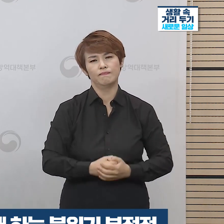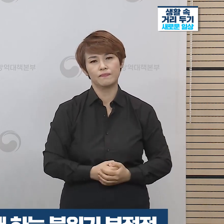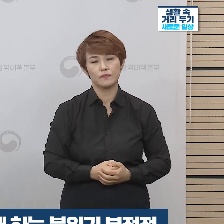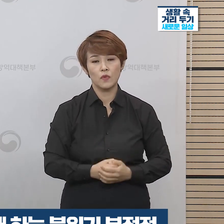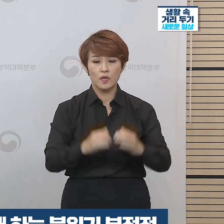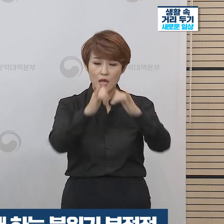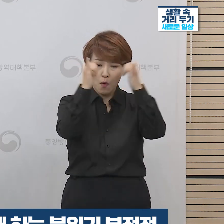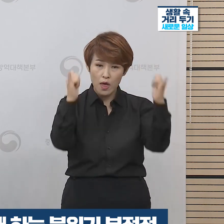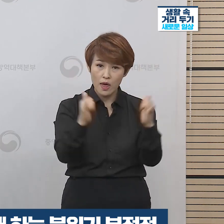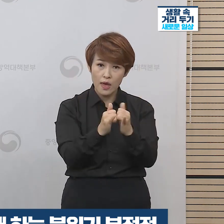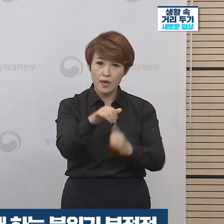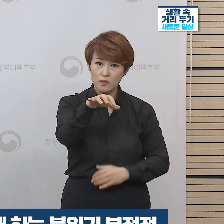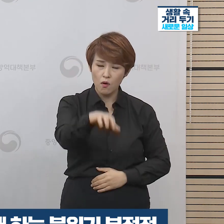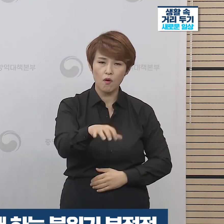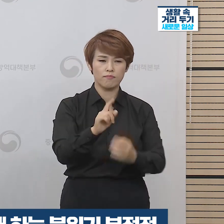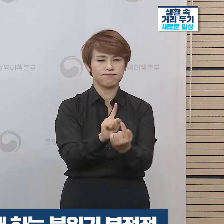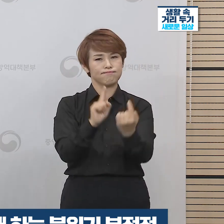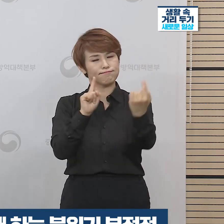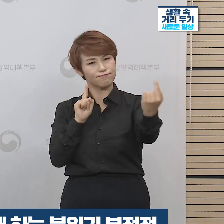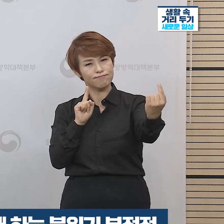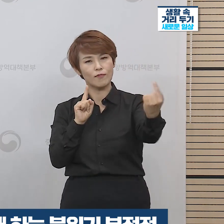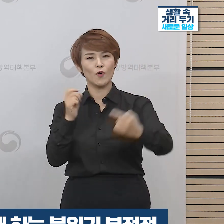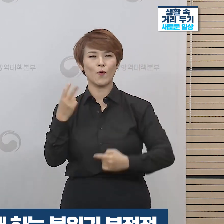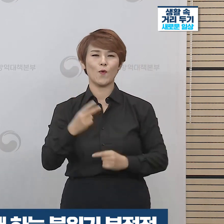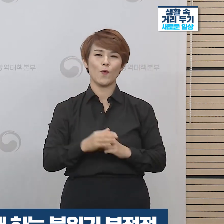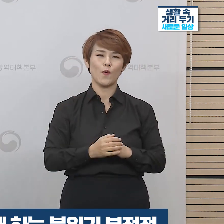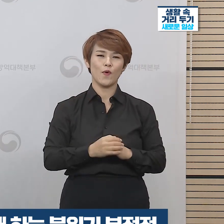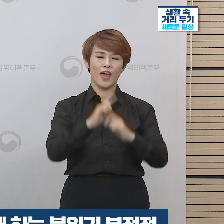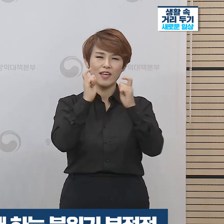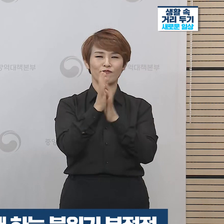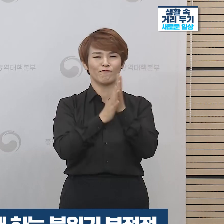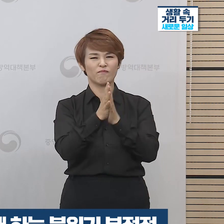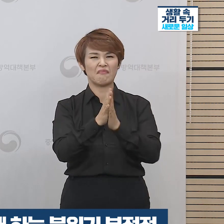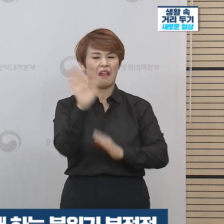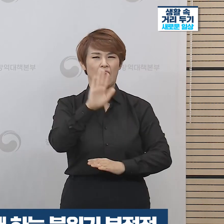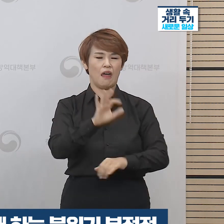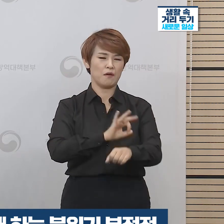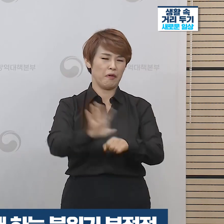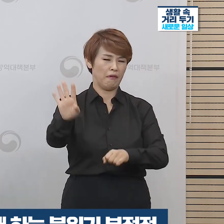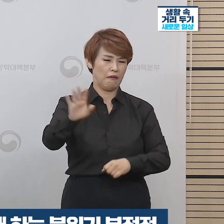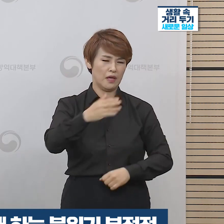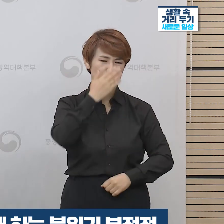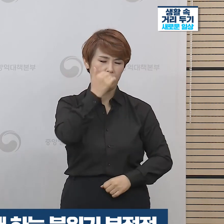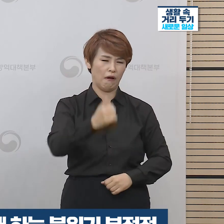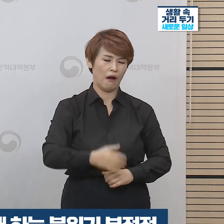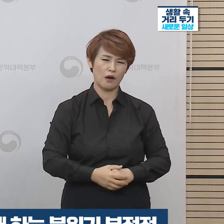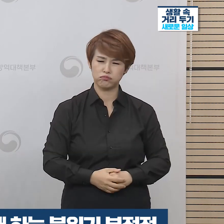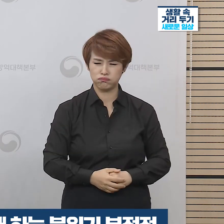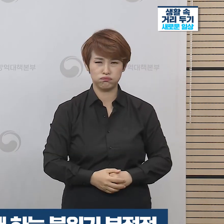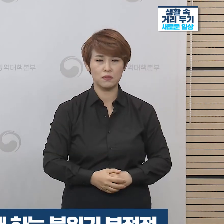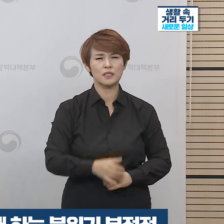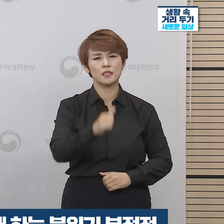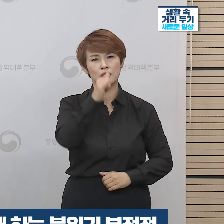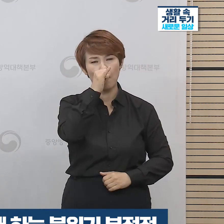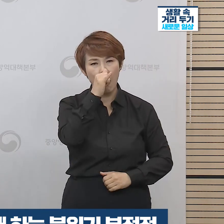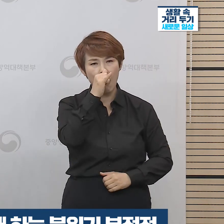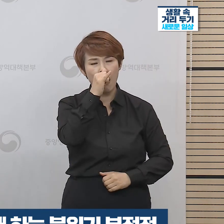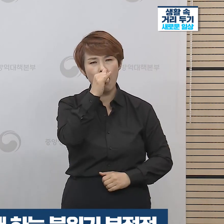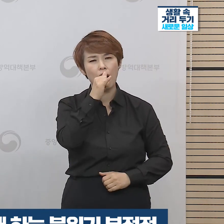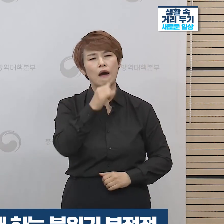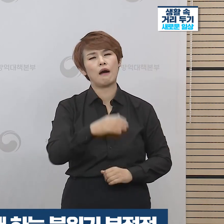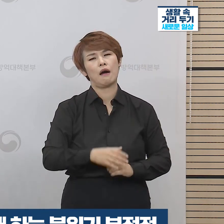거리두기 그리고 개인 위생에 대해서 좀 더 불편해 하거나 지겨워 하는 분위기도 저희 방역당국 으로서는